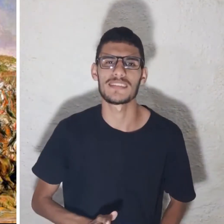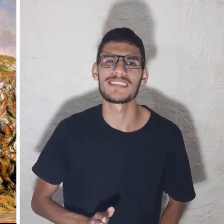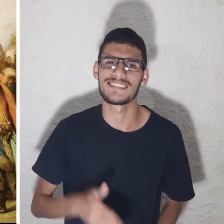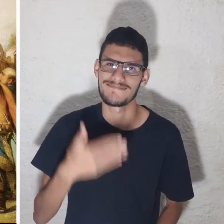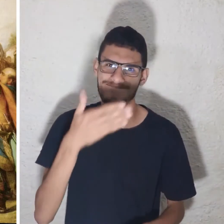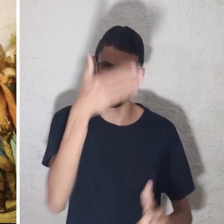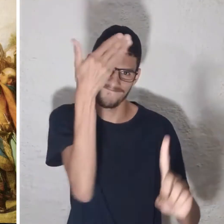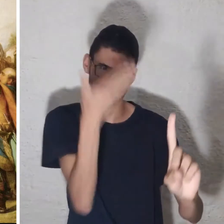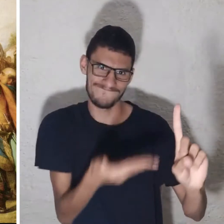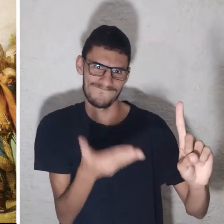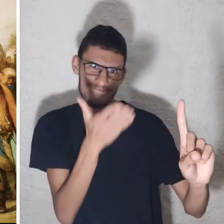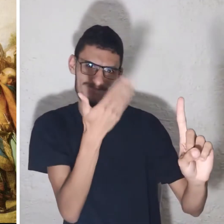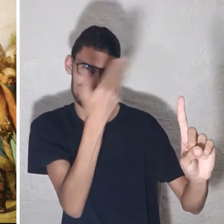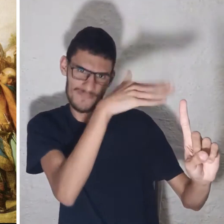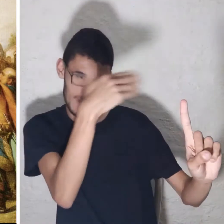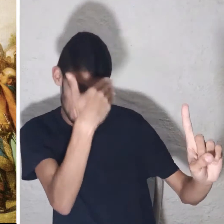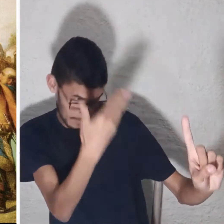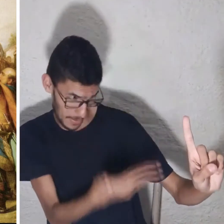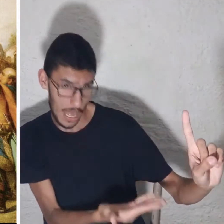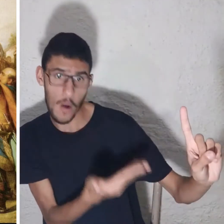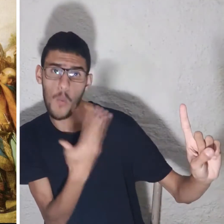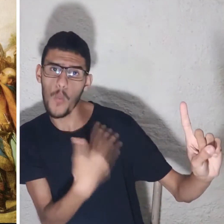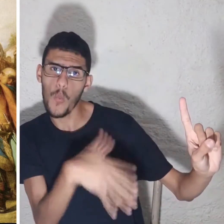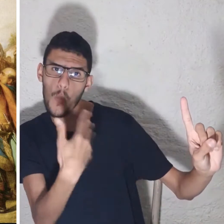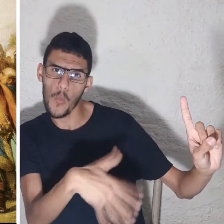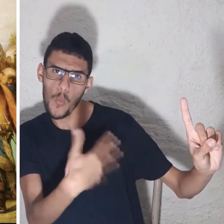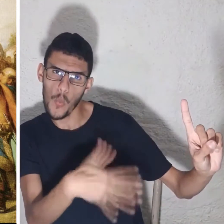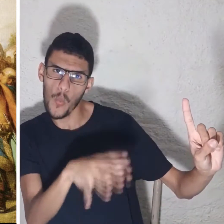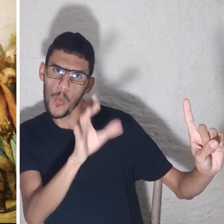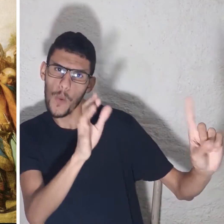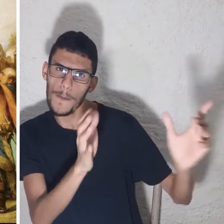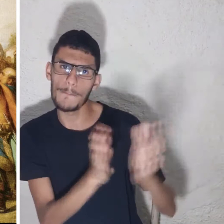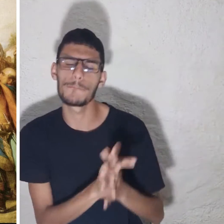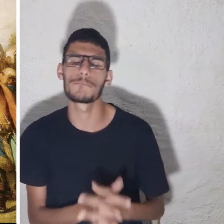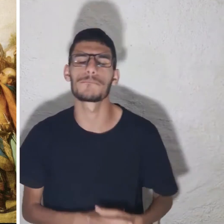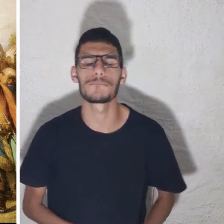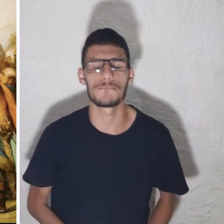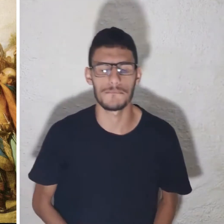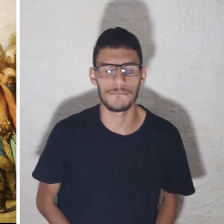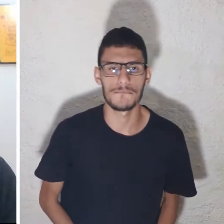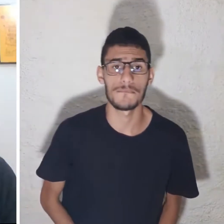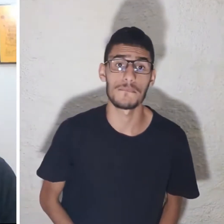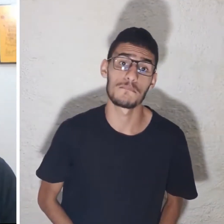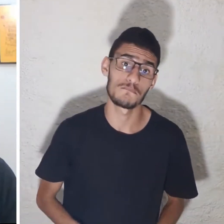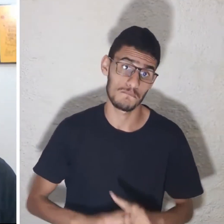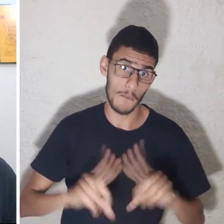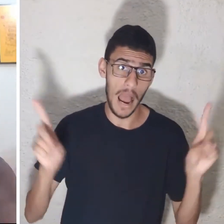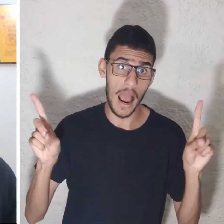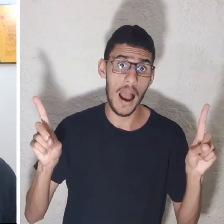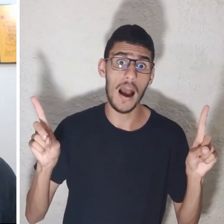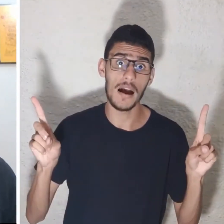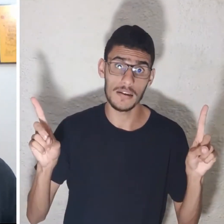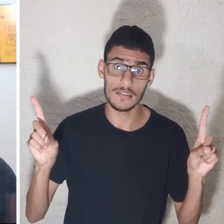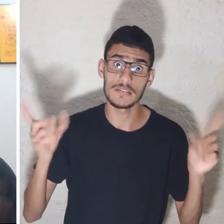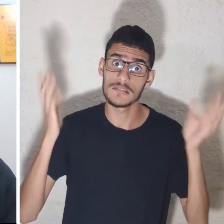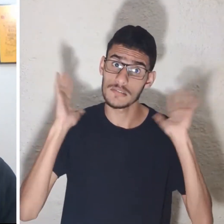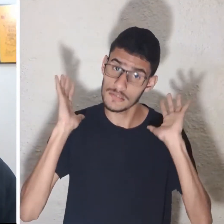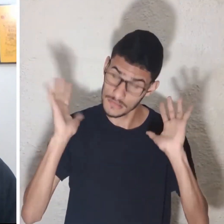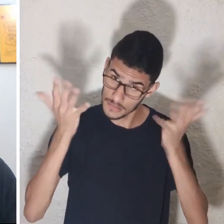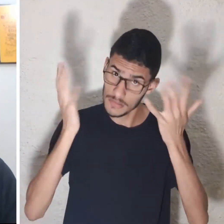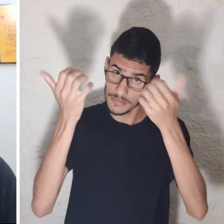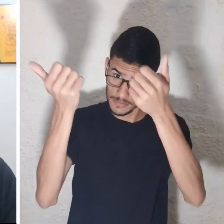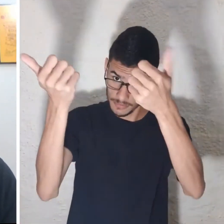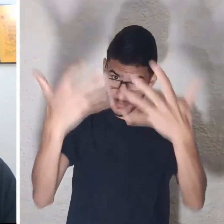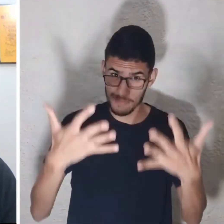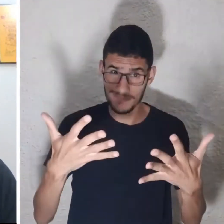tornou logo um herói, né? Virou um herói nacional por ter proclamado a nossa independência. Porém, o Dom Pedro,